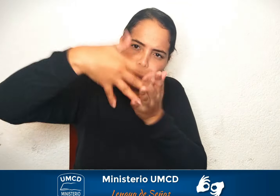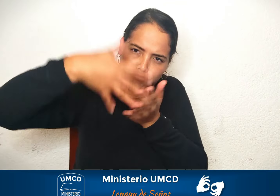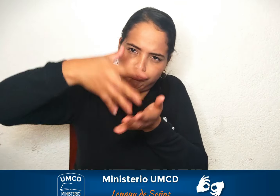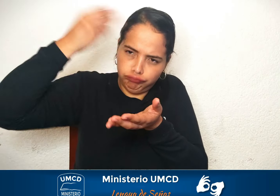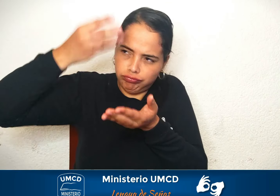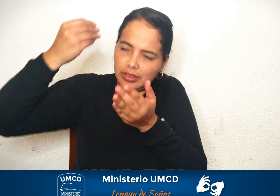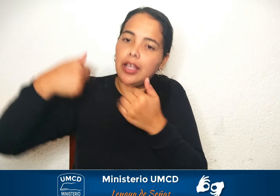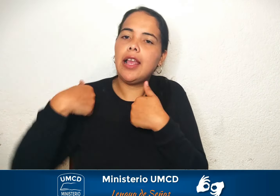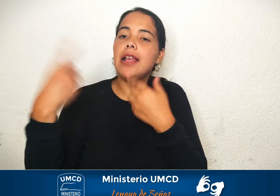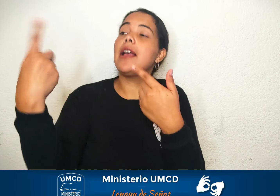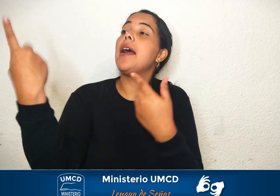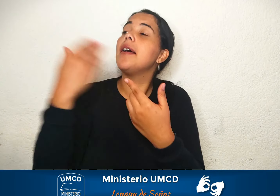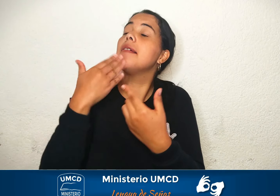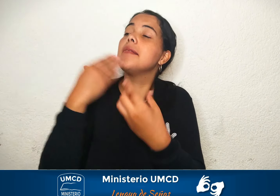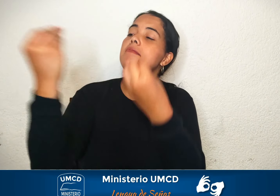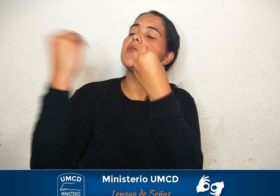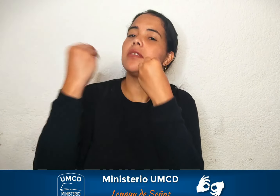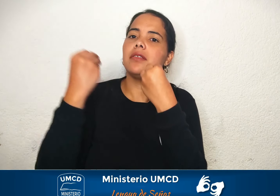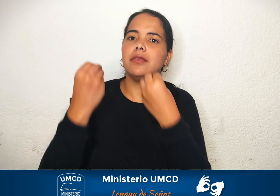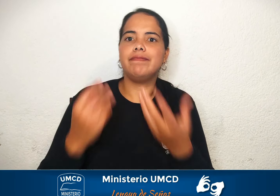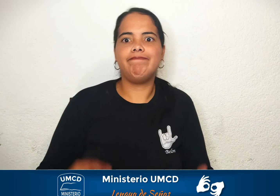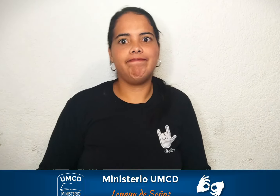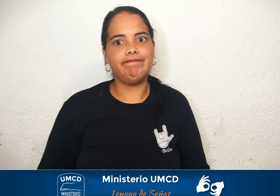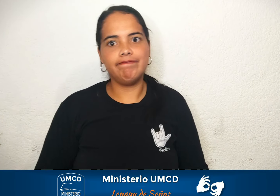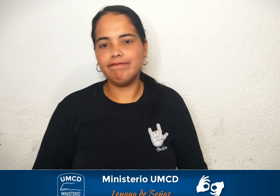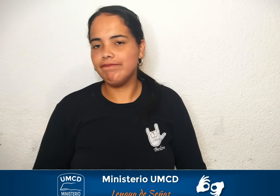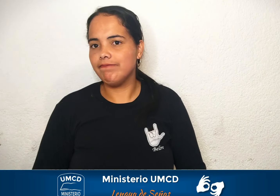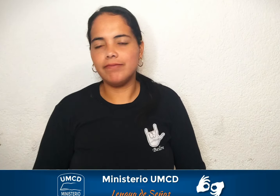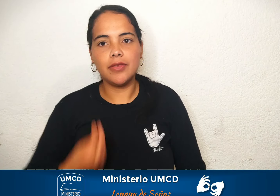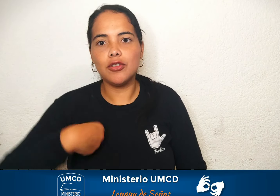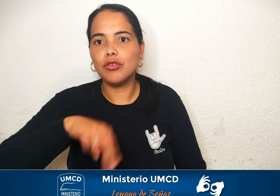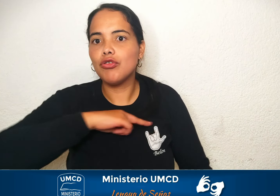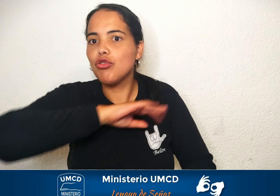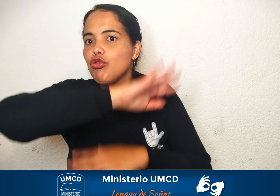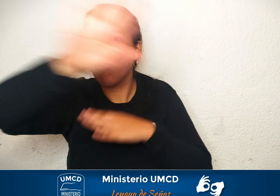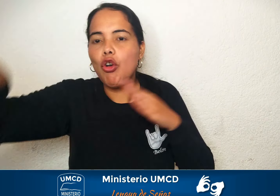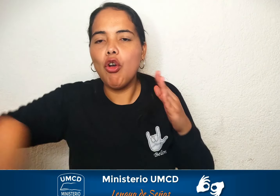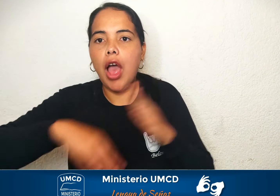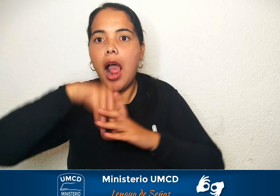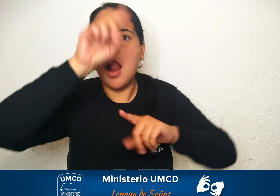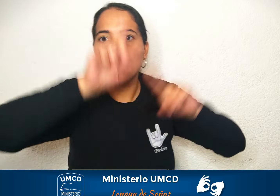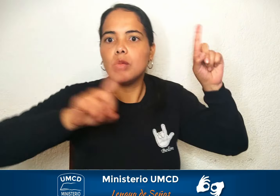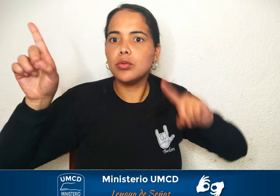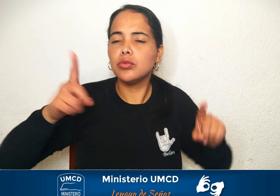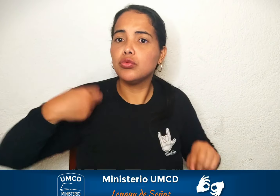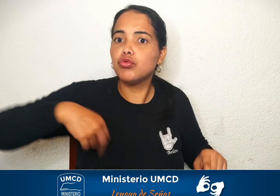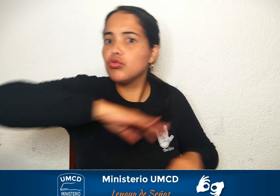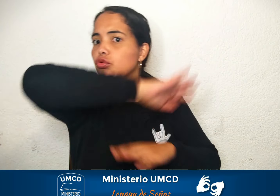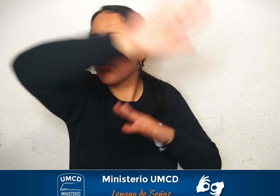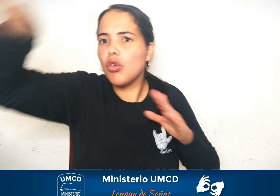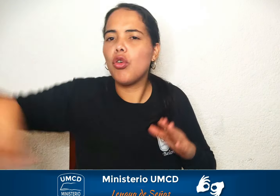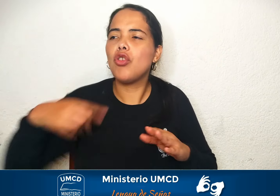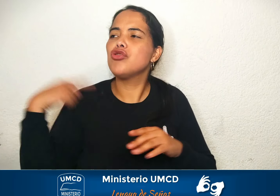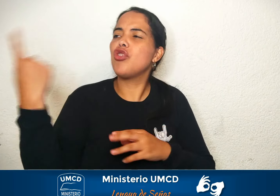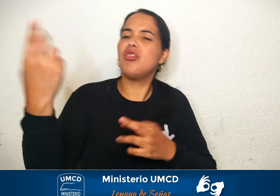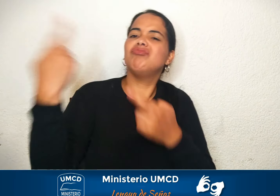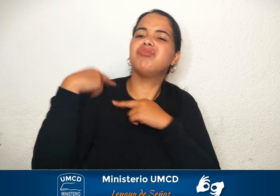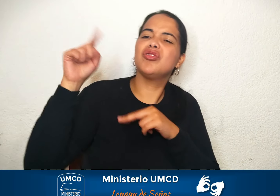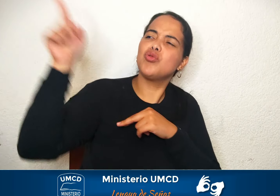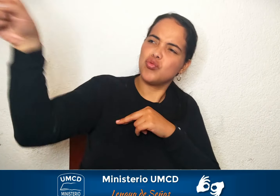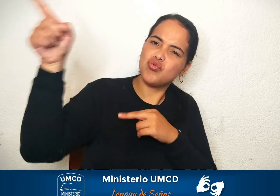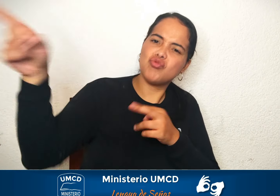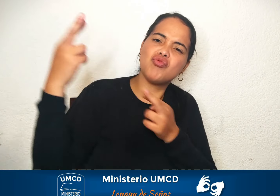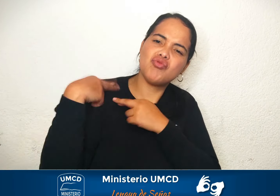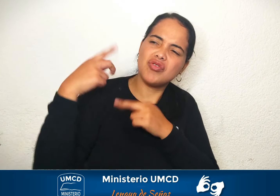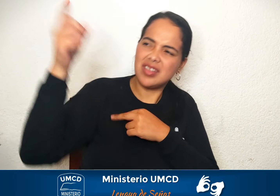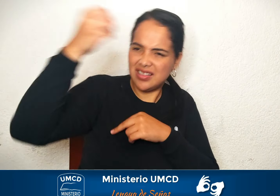se separaban, creando división dentro de la iglesia. Generaban celo porque decían: ¿tú cómo vas a hacer esto